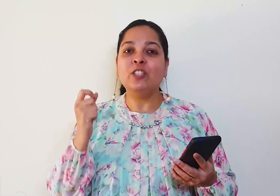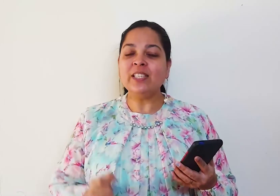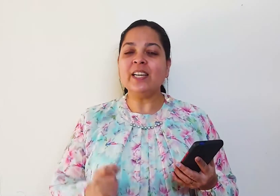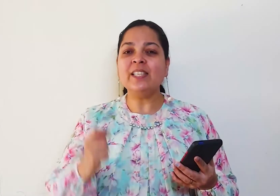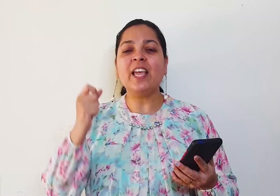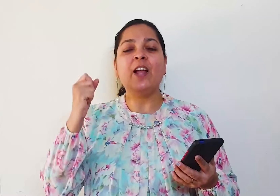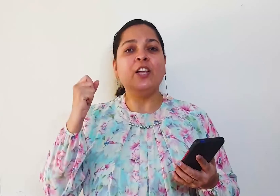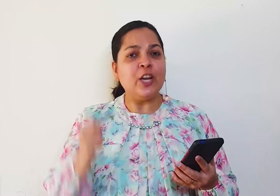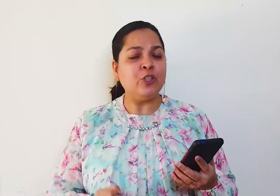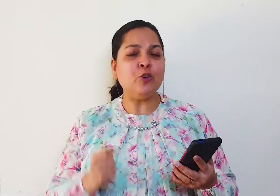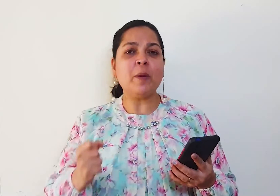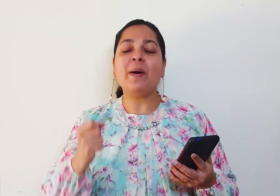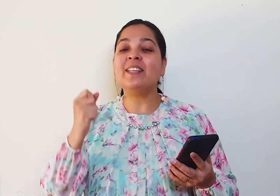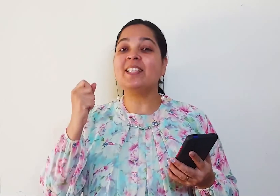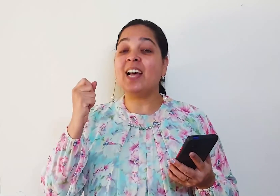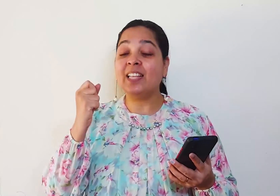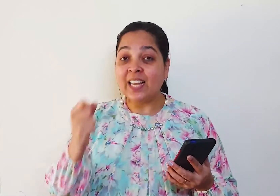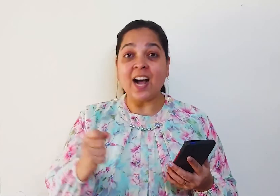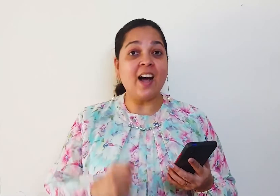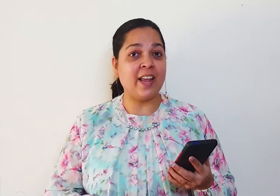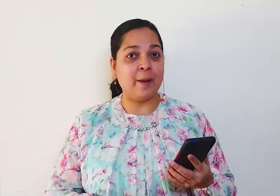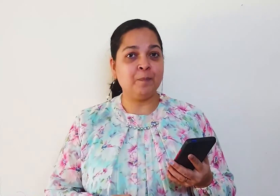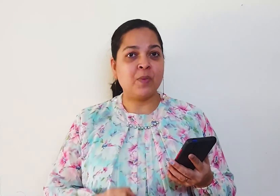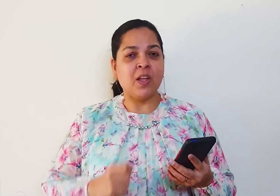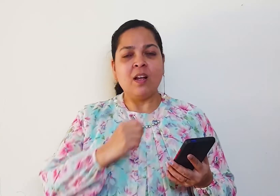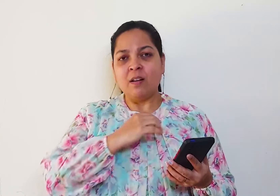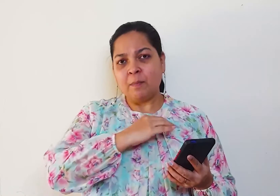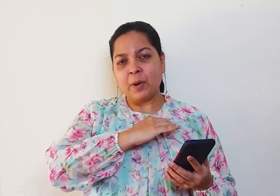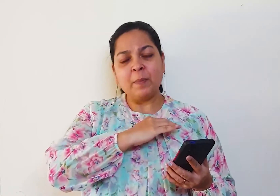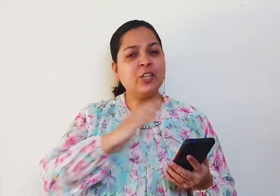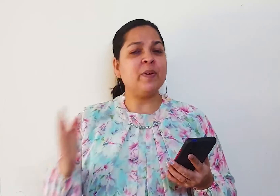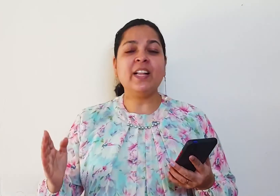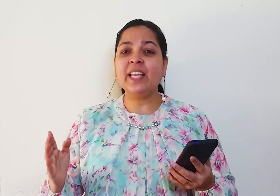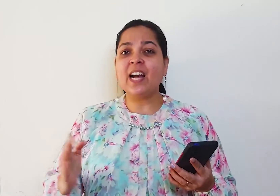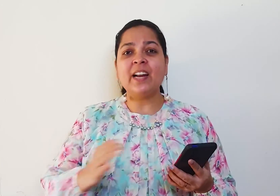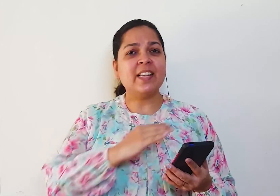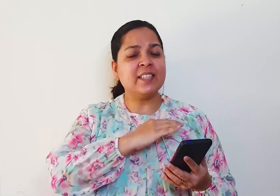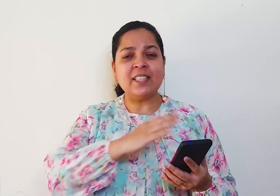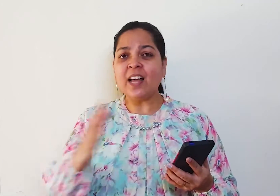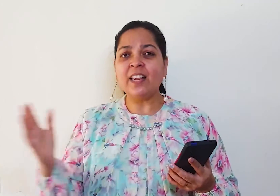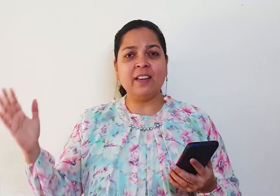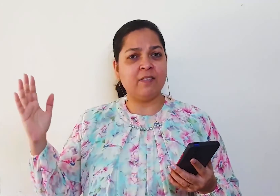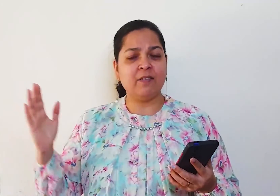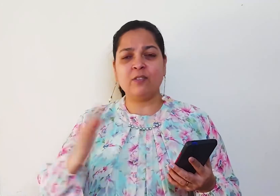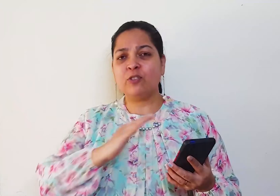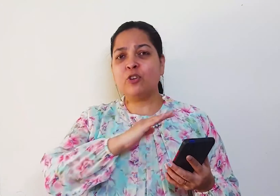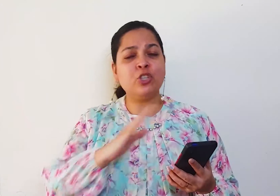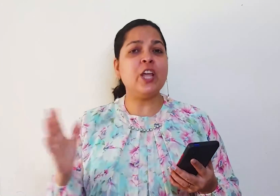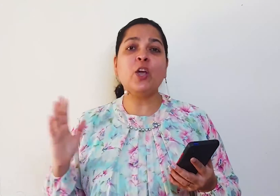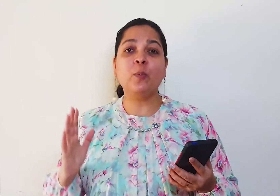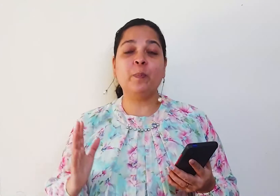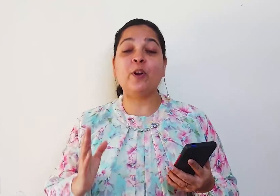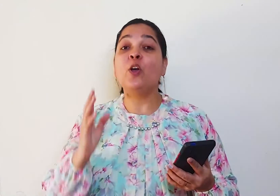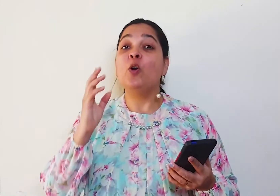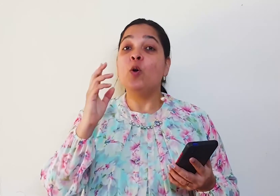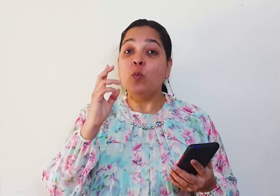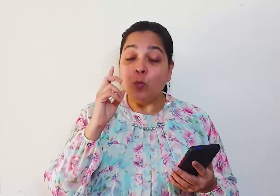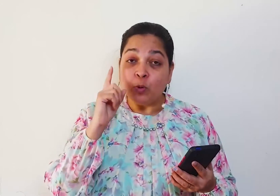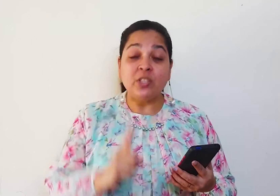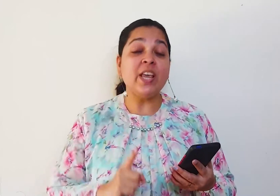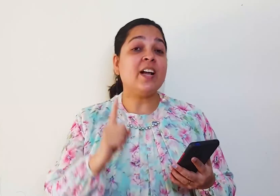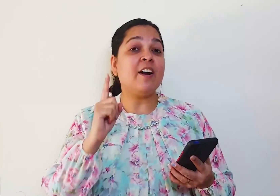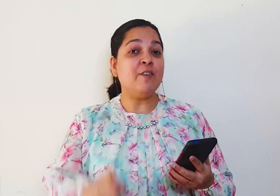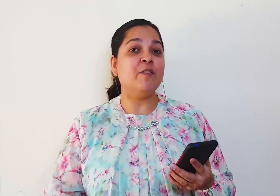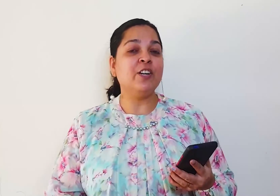दिनुभएको कारणले गर्दा त्यो अधिकार आज हामीमा पनि आइसकेको छ। जस्तो यीशु ख्रीष्ट हुनुहुन्छ हामी पनि त्यस्तै हौ, हामी पनि यीशु